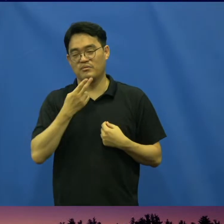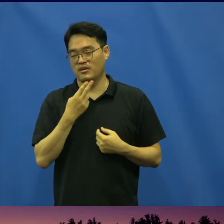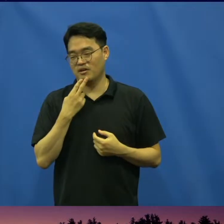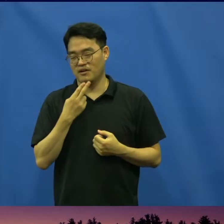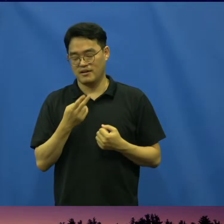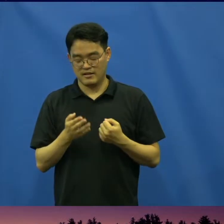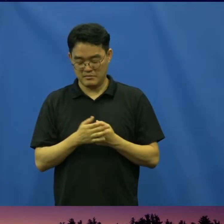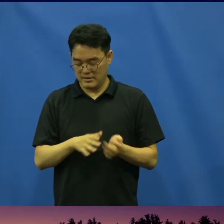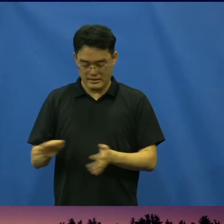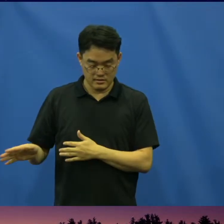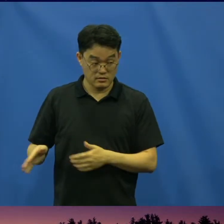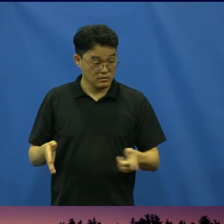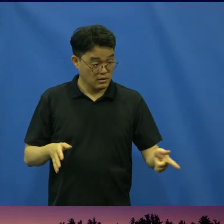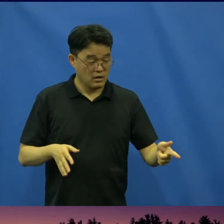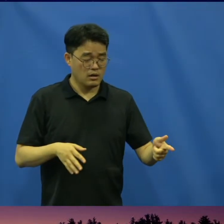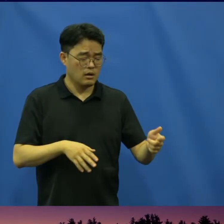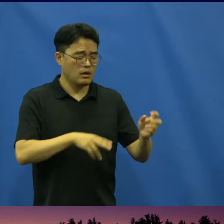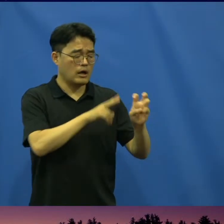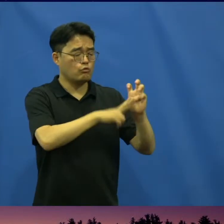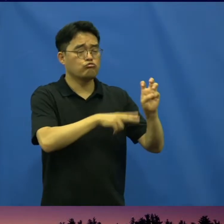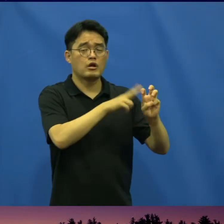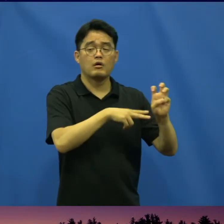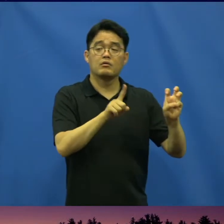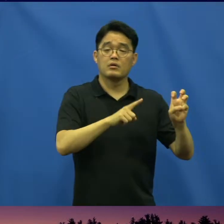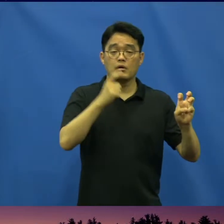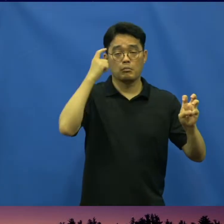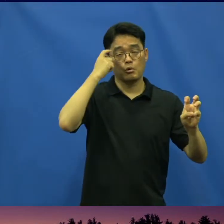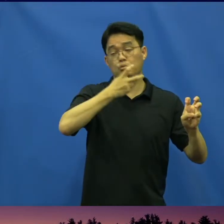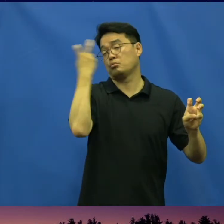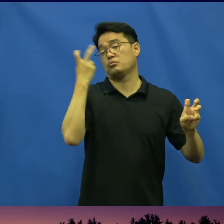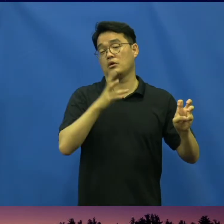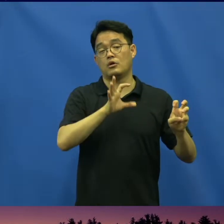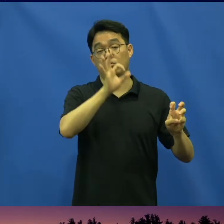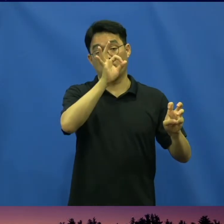그러니까 그의 머리가 있어요. 가르쳐주다가 머리가 비상하다니까.